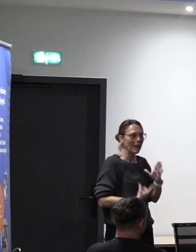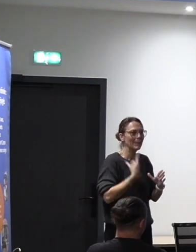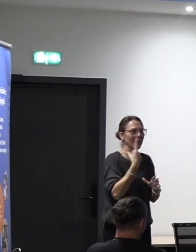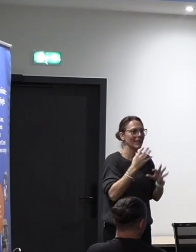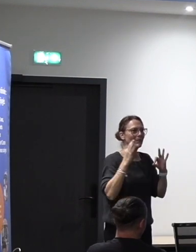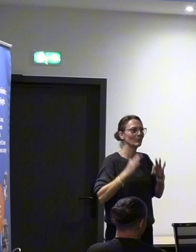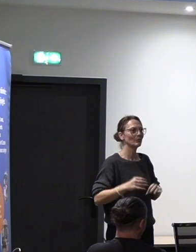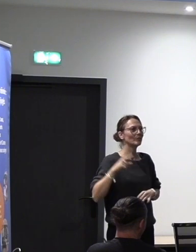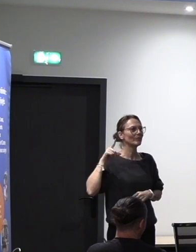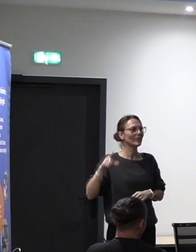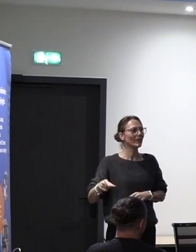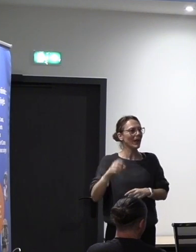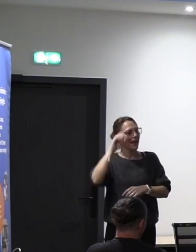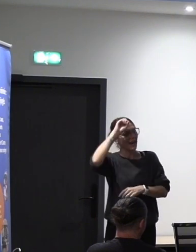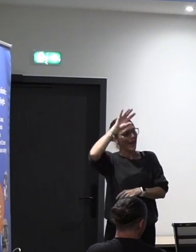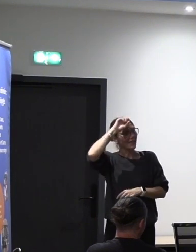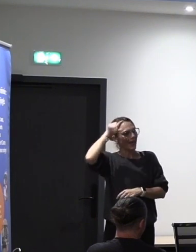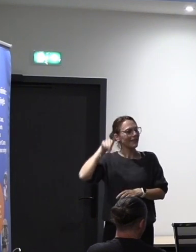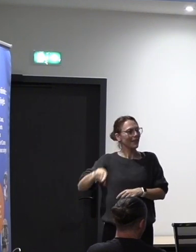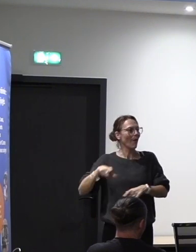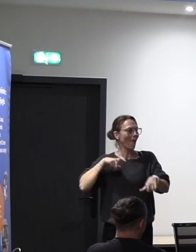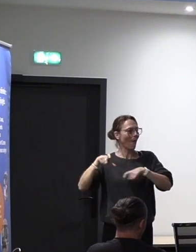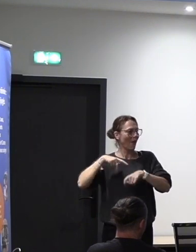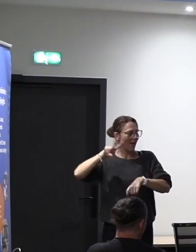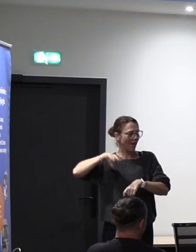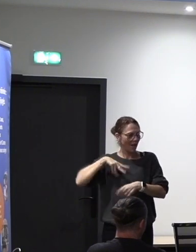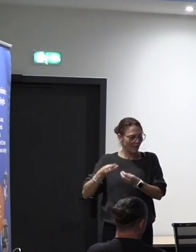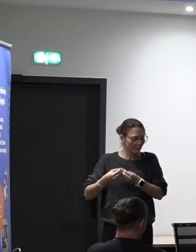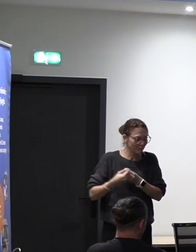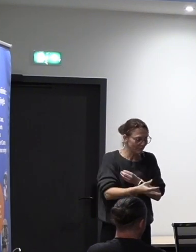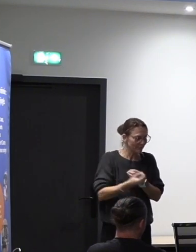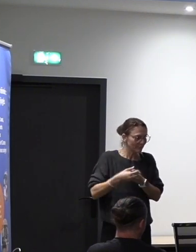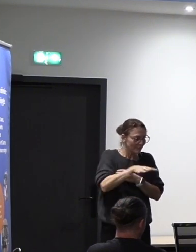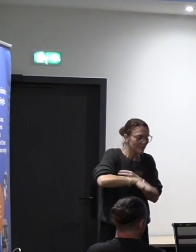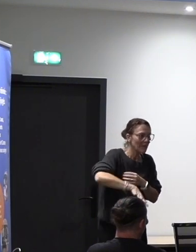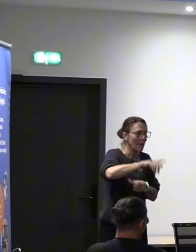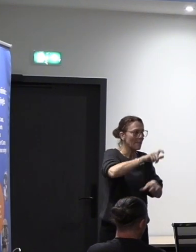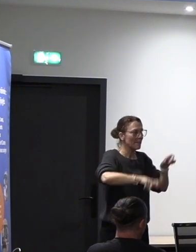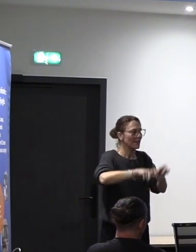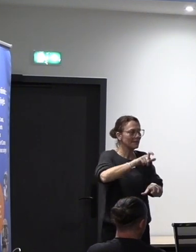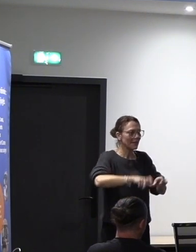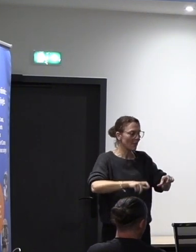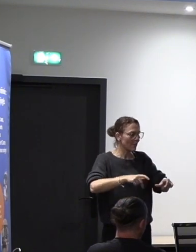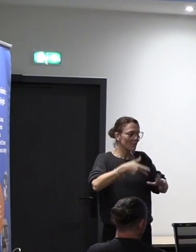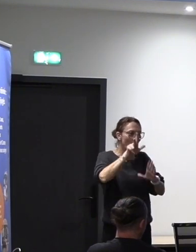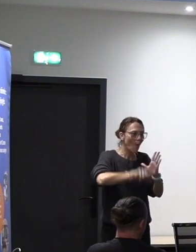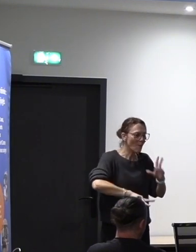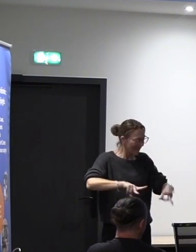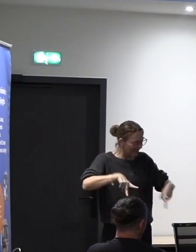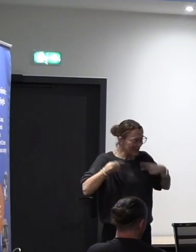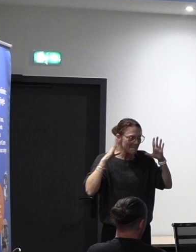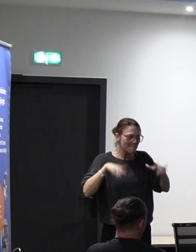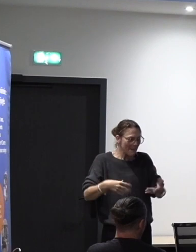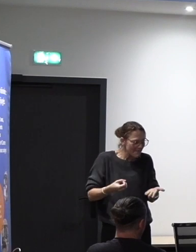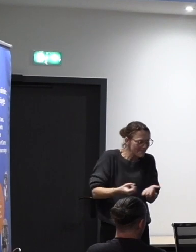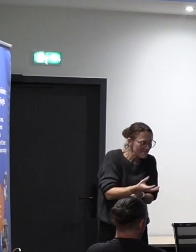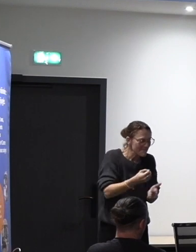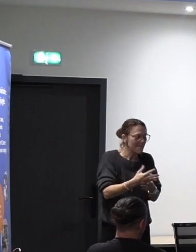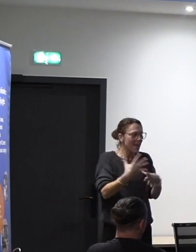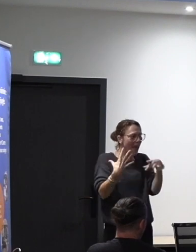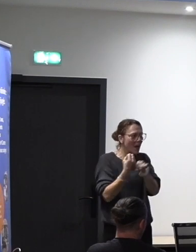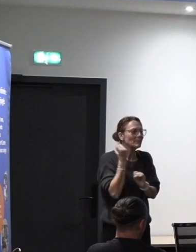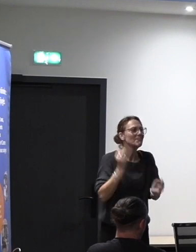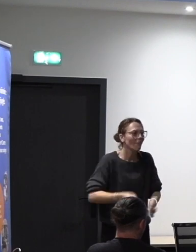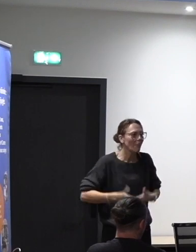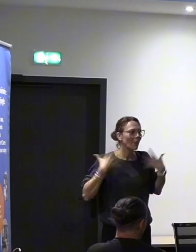Piana Gardanne arrive à le faire, à le donner à des personnes dont la temporalité est très courte. Alors,